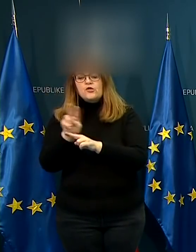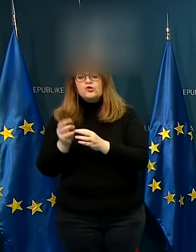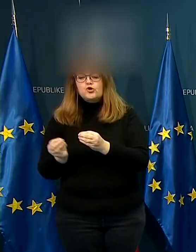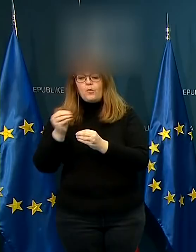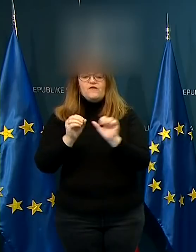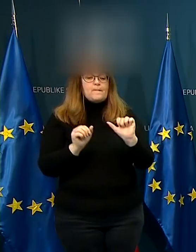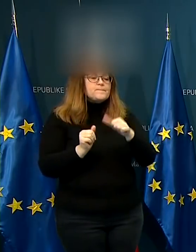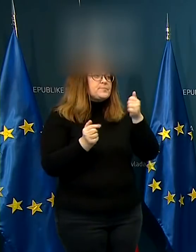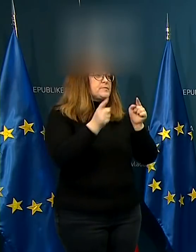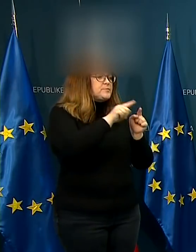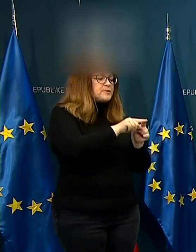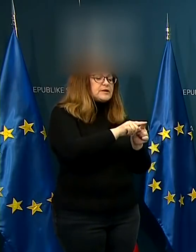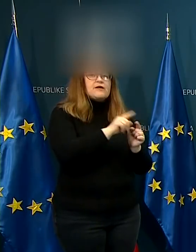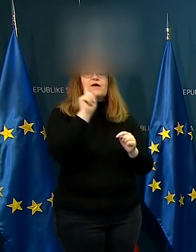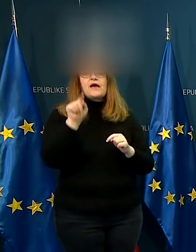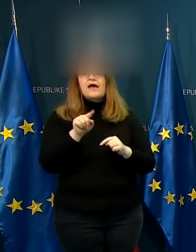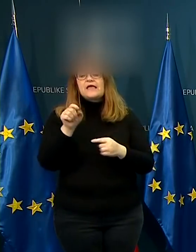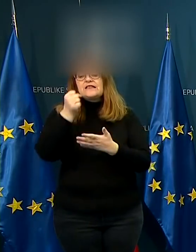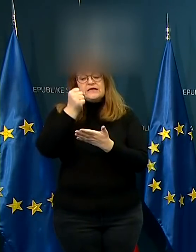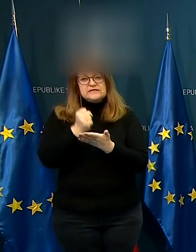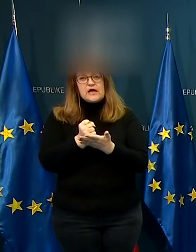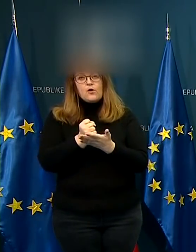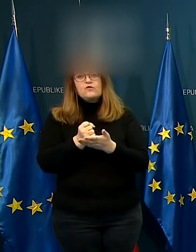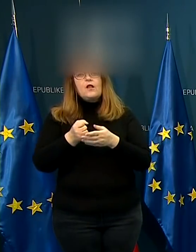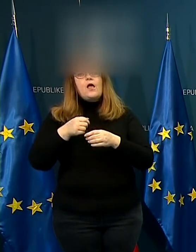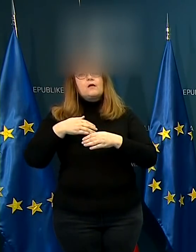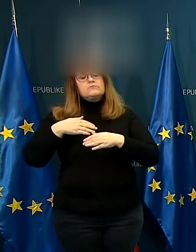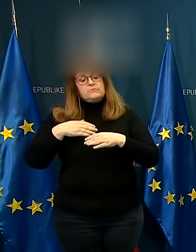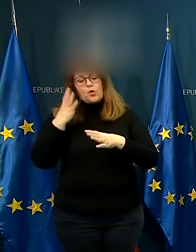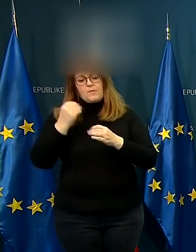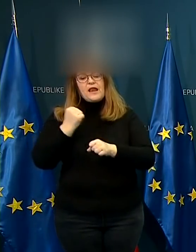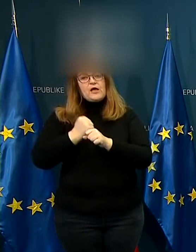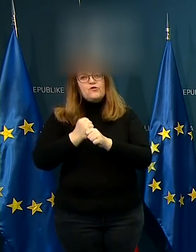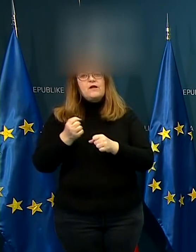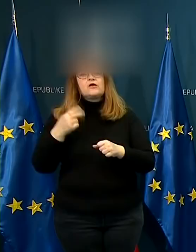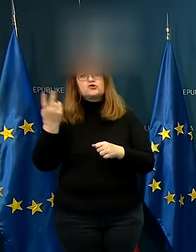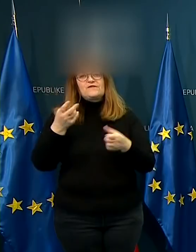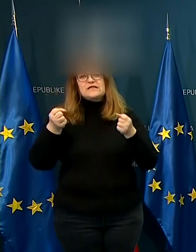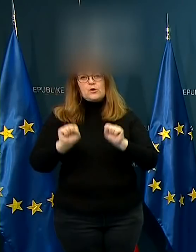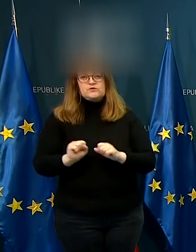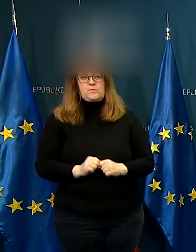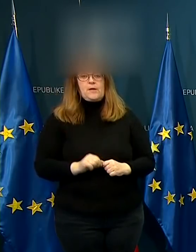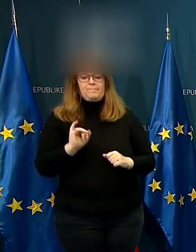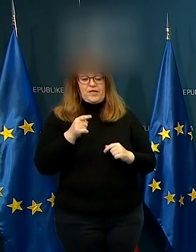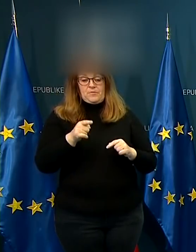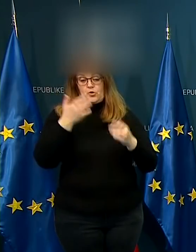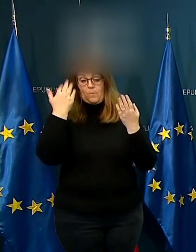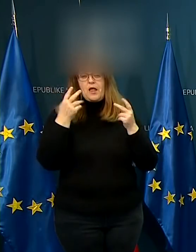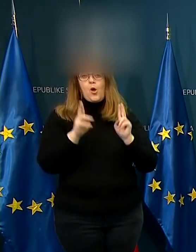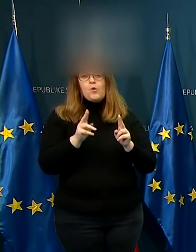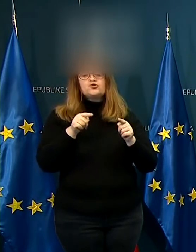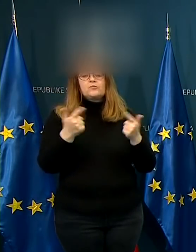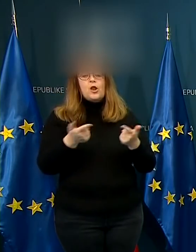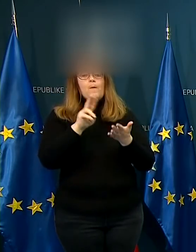dopolnitve prvega paketa in zagotavljanje likvidnosti slovenskega gospodarstva. Da bi to bilo mogoče, da bi to